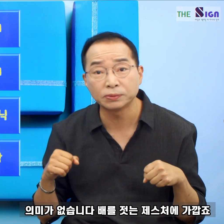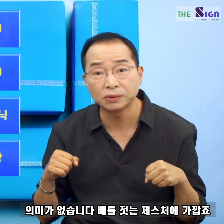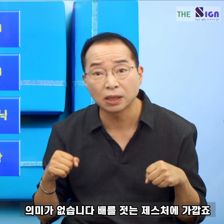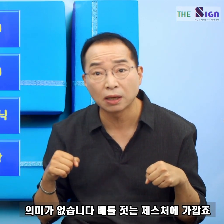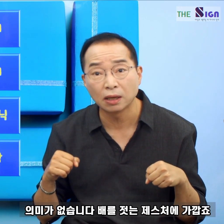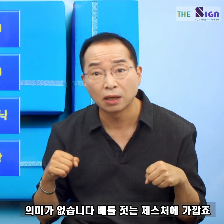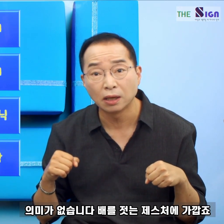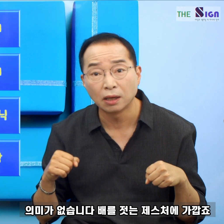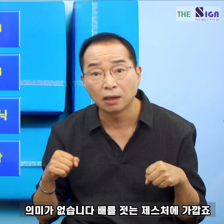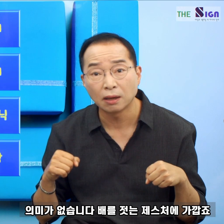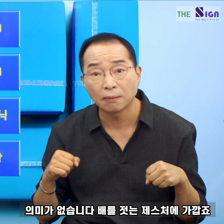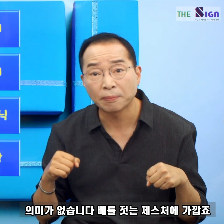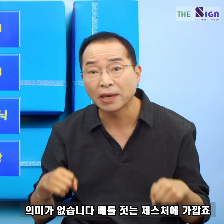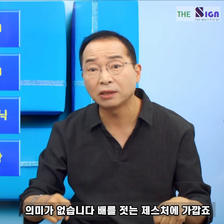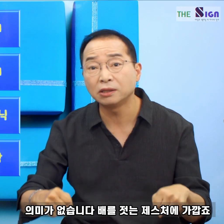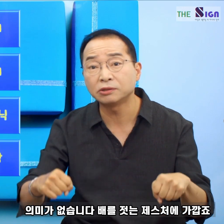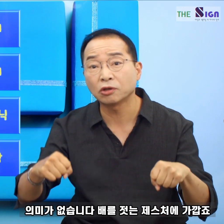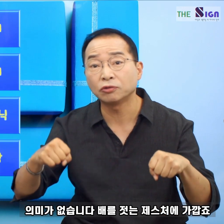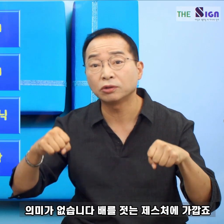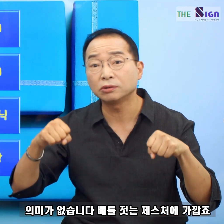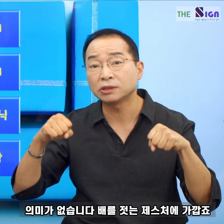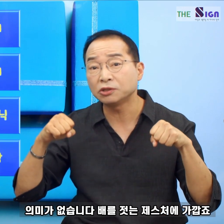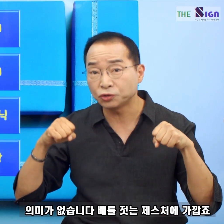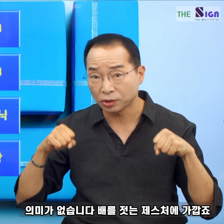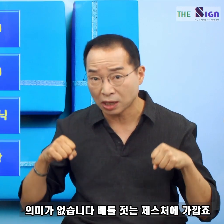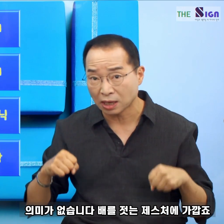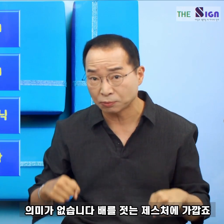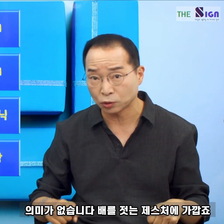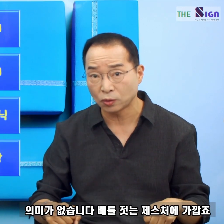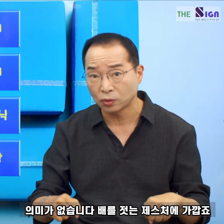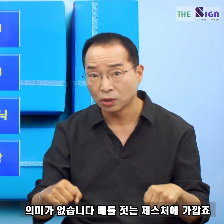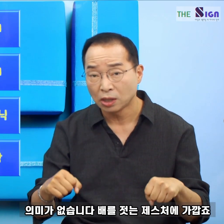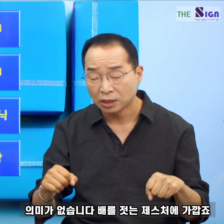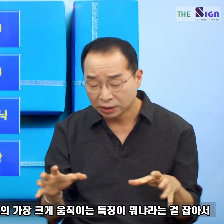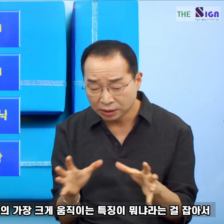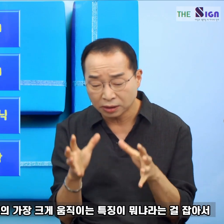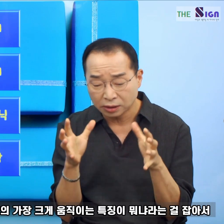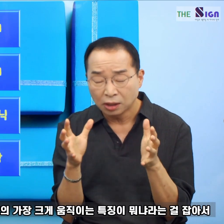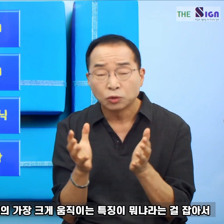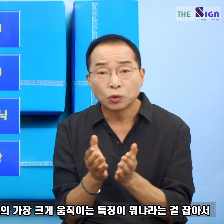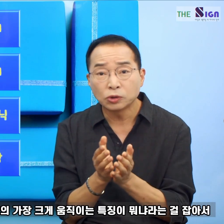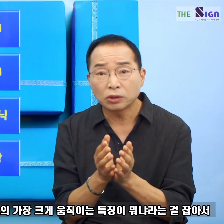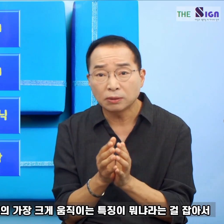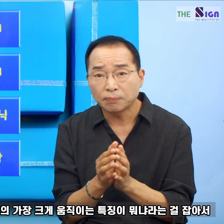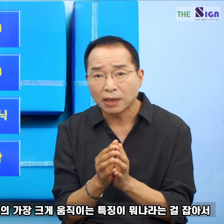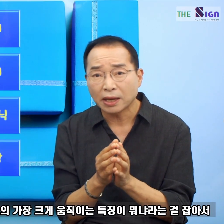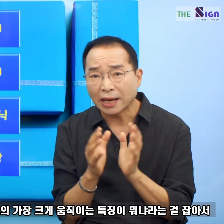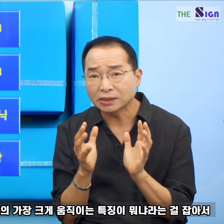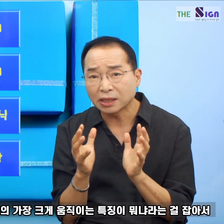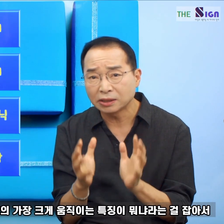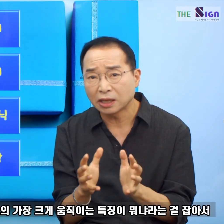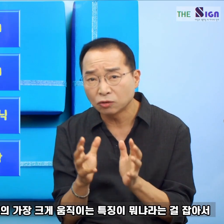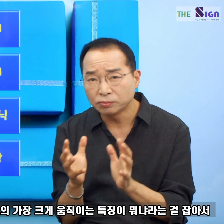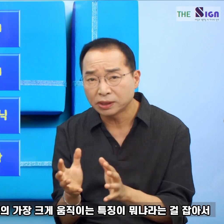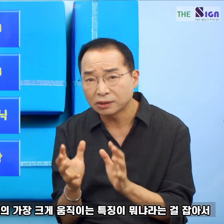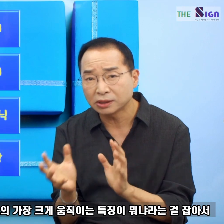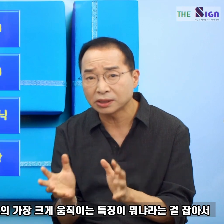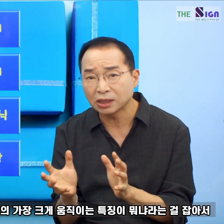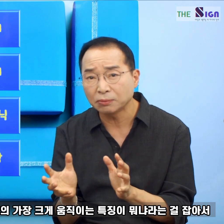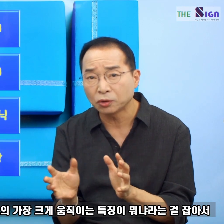없습니다. 배를 젓는 제스처에 가깝죠. 그 노젓는 배의 가장 크게 움직이는 특징이